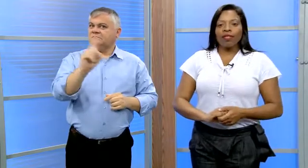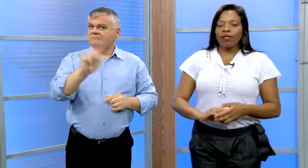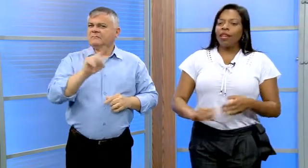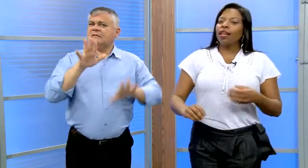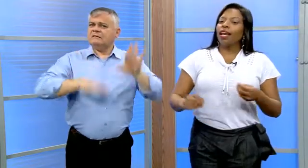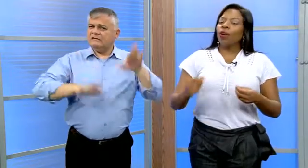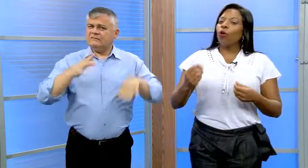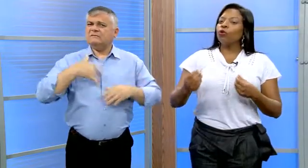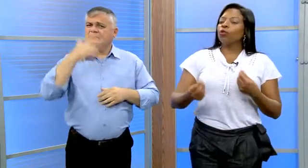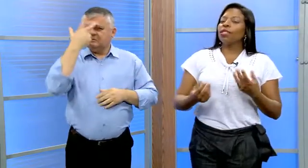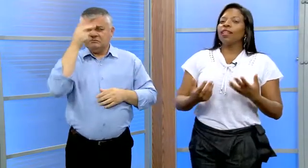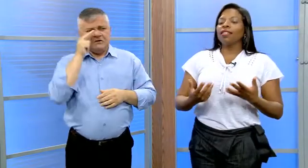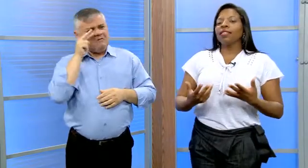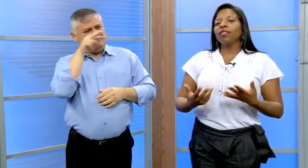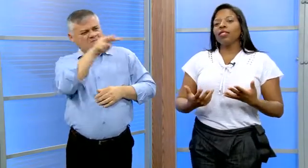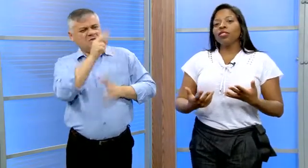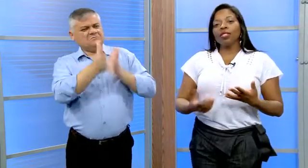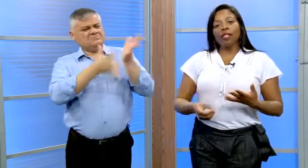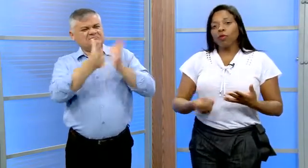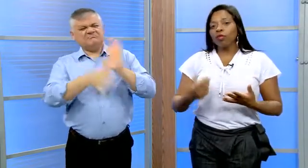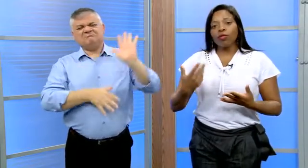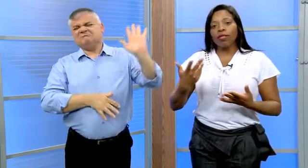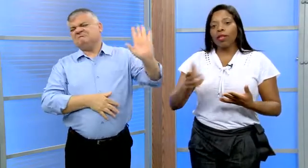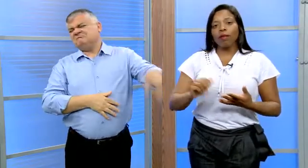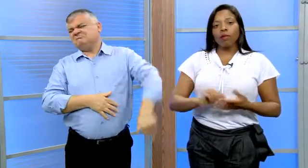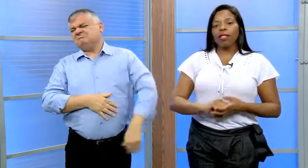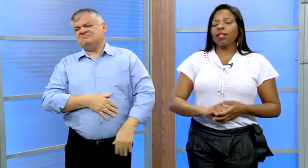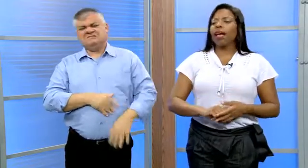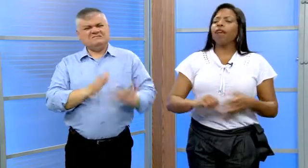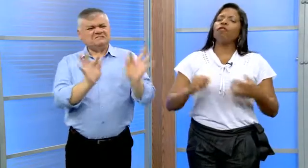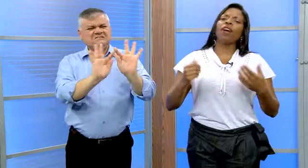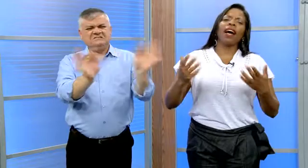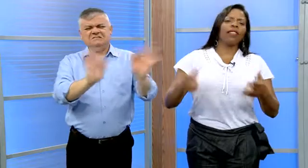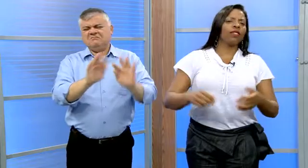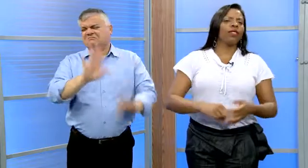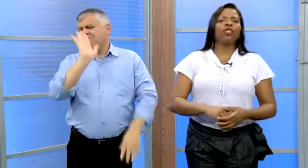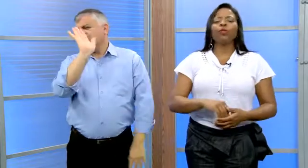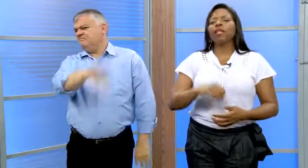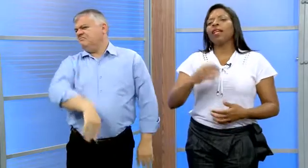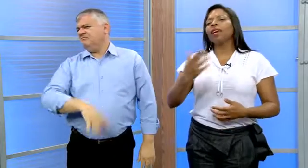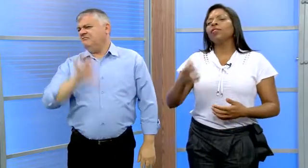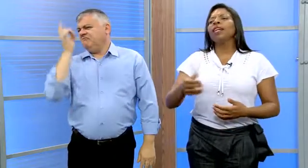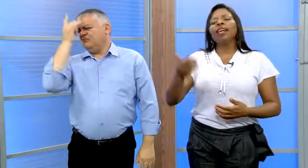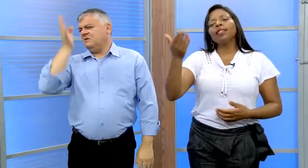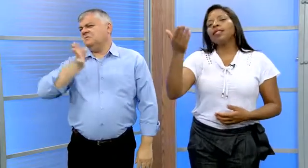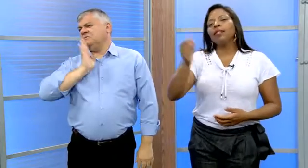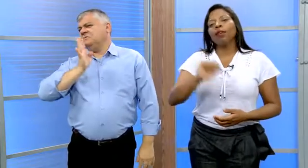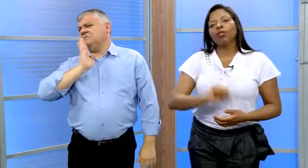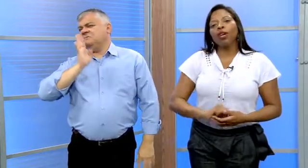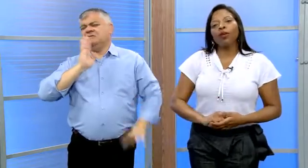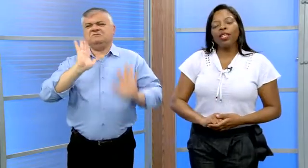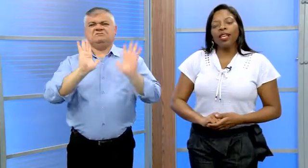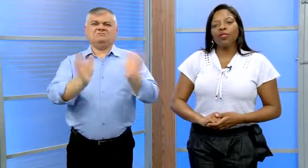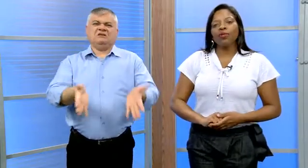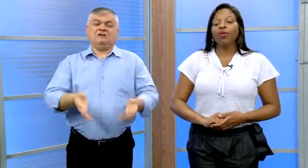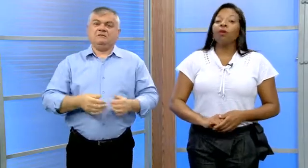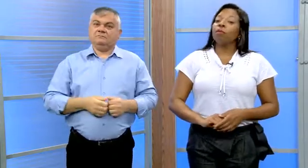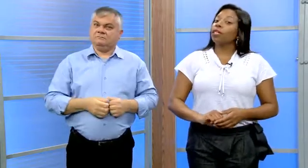olham outros sinalizando e dizem que é muito simples, é fácil, desde pequeno, esse sinal eu já conheço, mas a